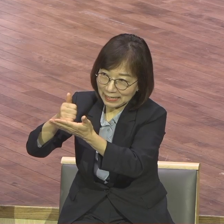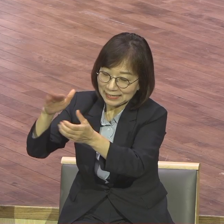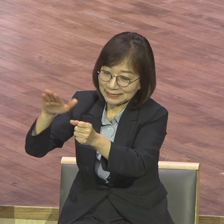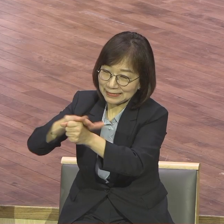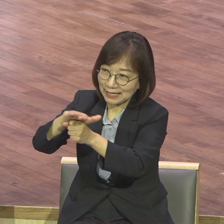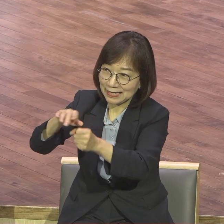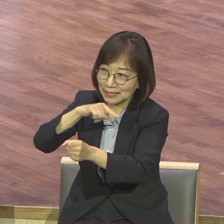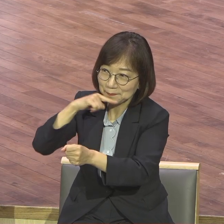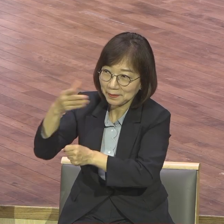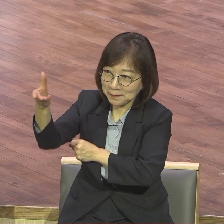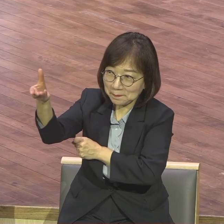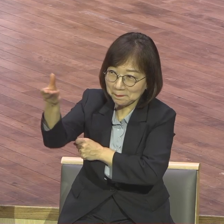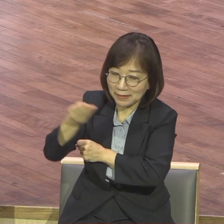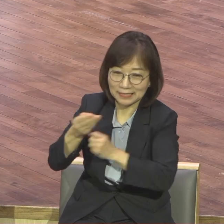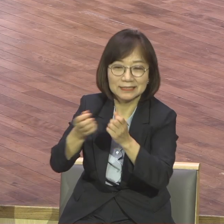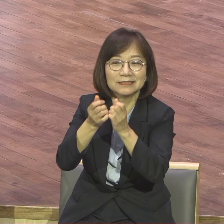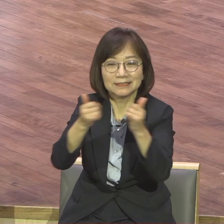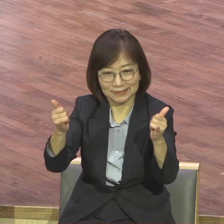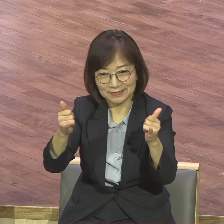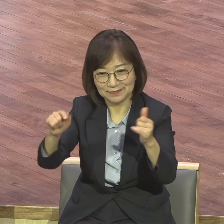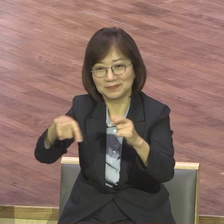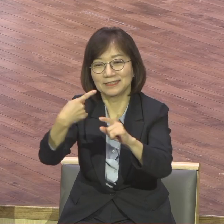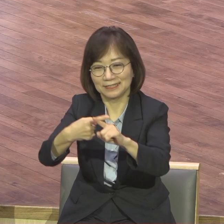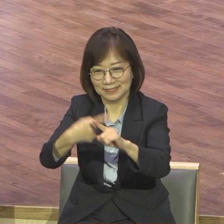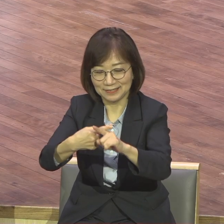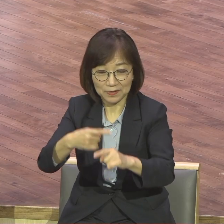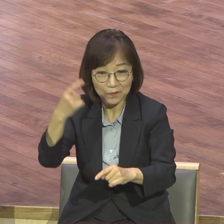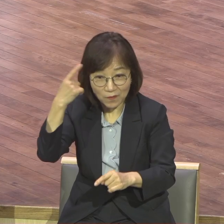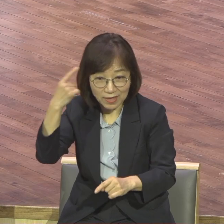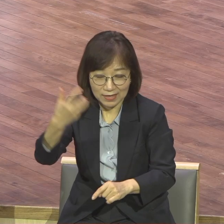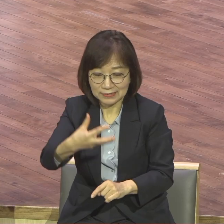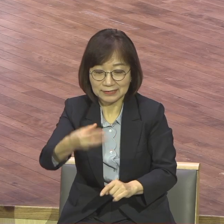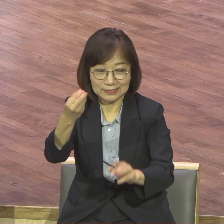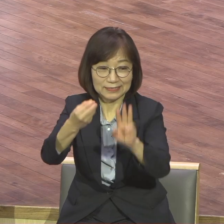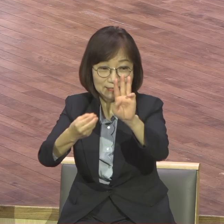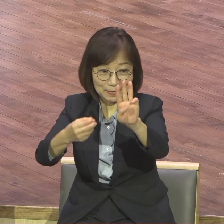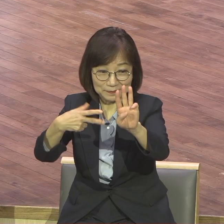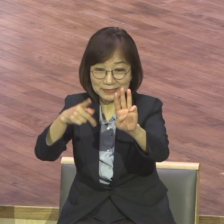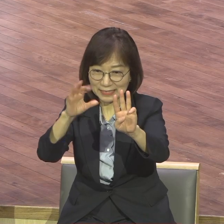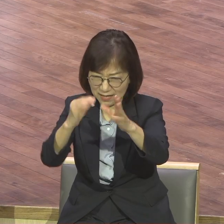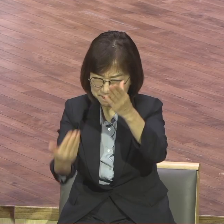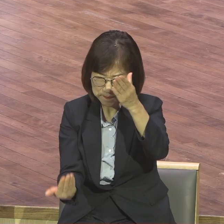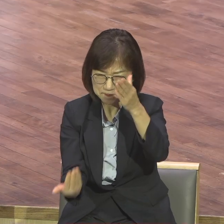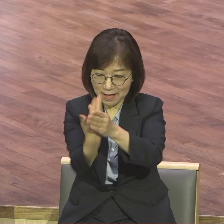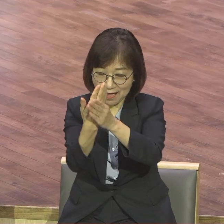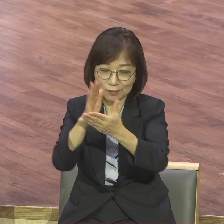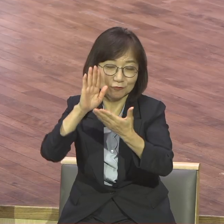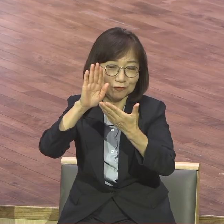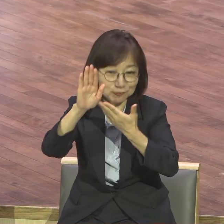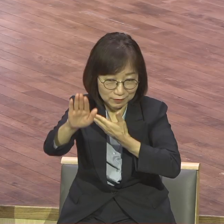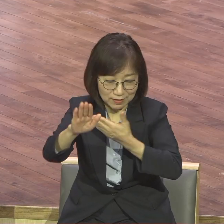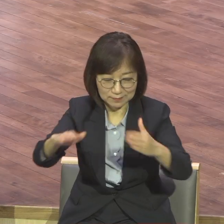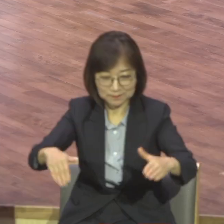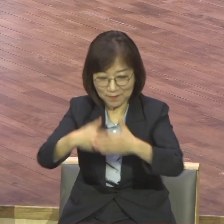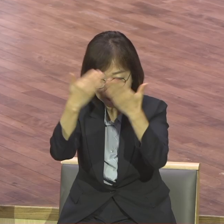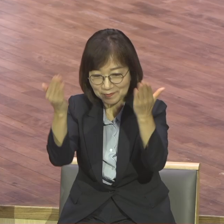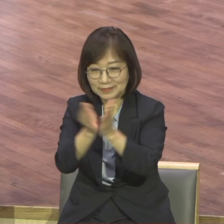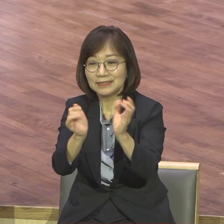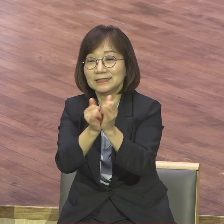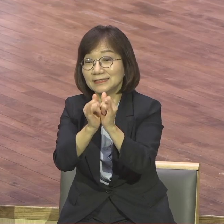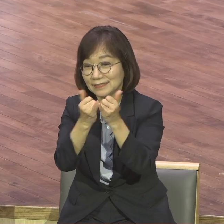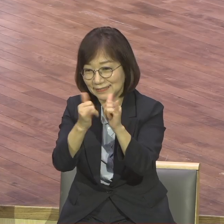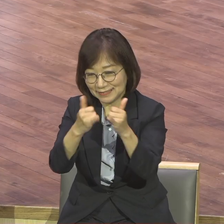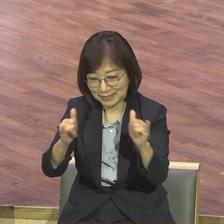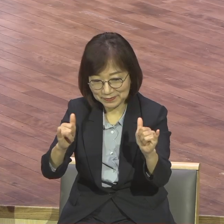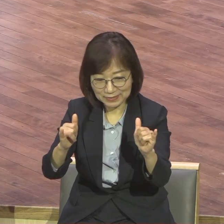사랑의 빚진 자다. 창세기 3장에서 발생한 아담 사건 이후로 모든 인간은